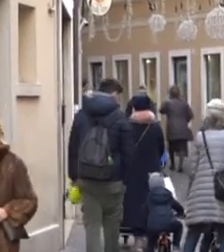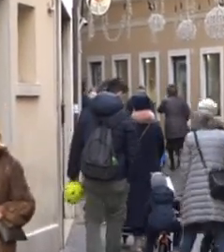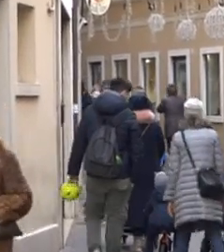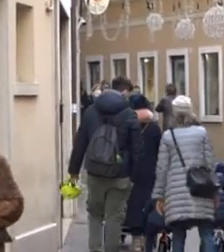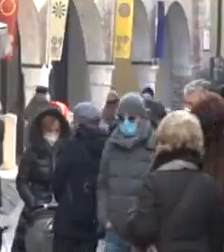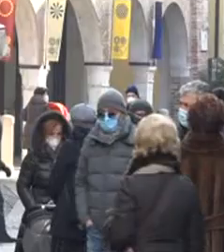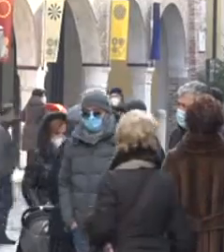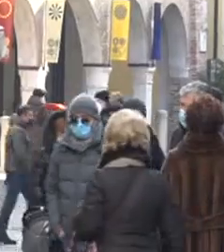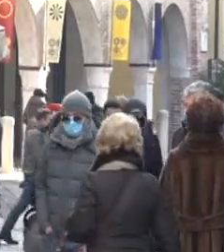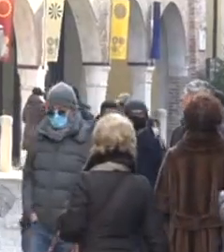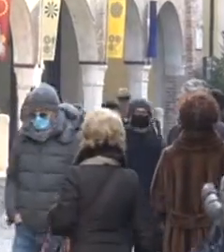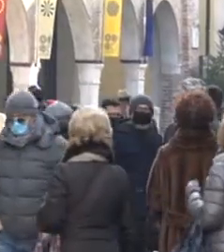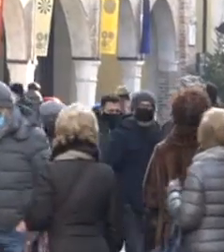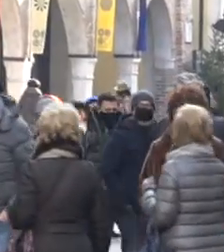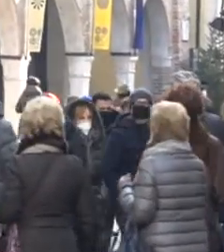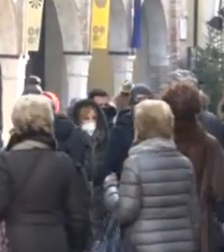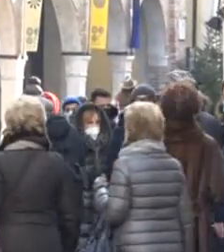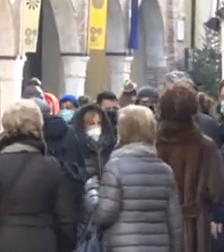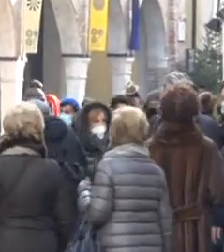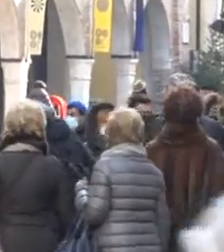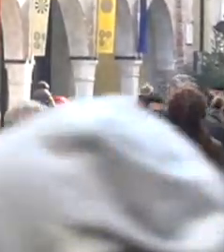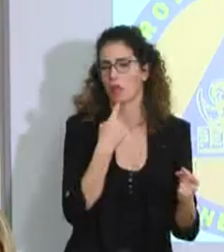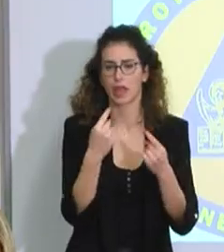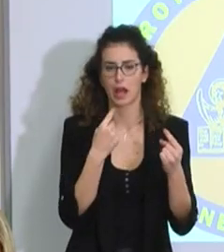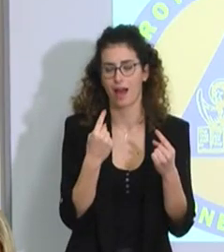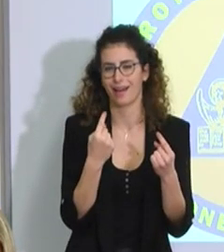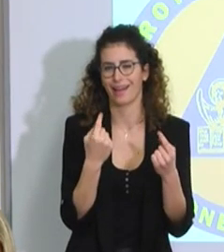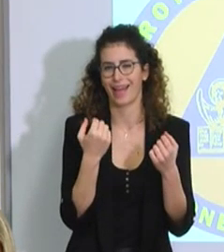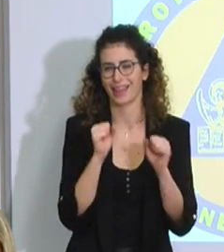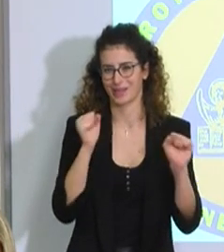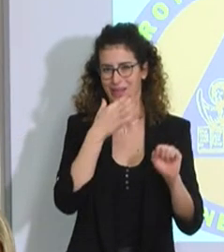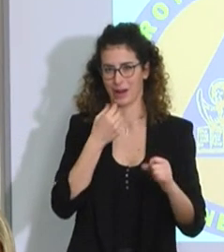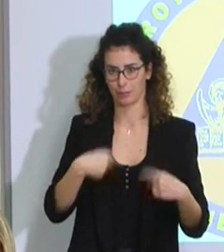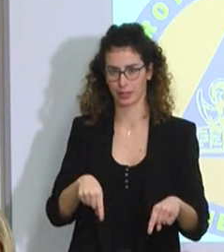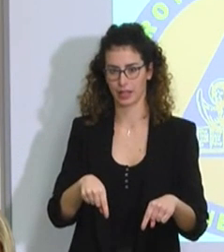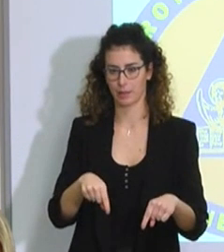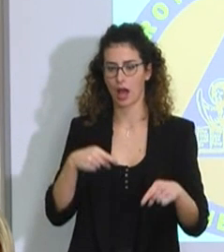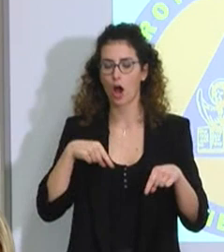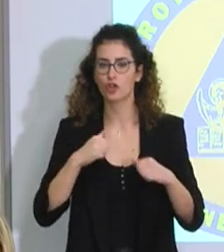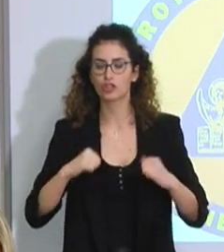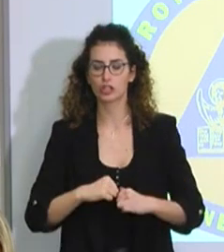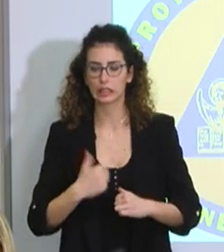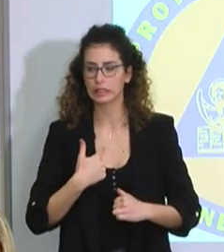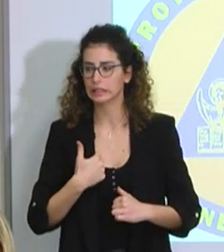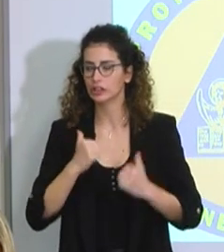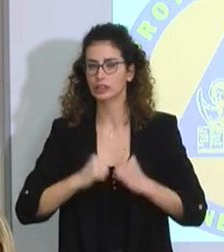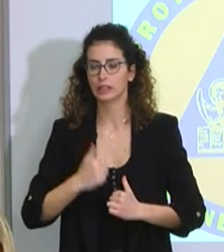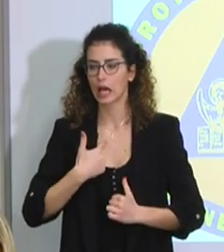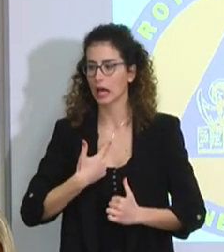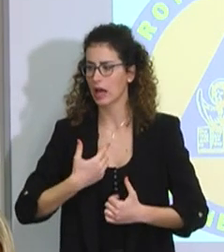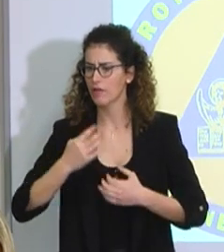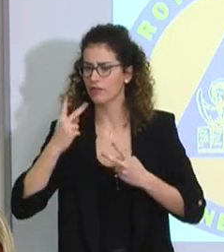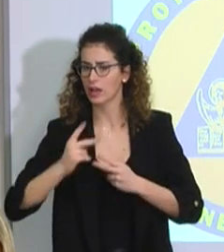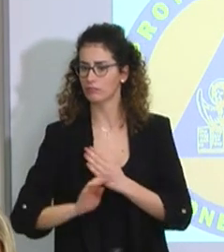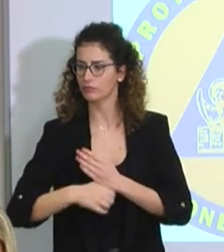speaker ufficiale per le istituzioni che rappresenti il mondo scientifico. Oggi nessun cittadino sa qual è più la voce ufficiale e questo è un